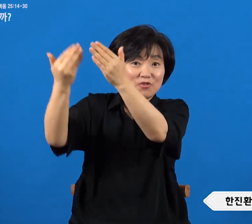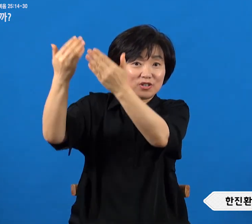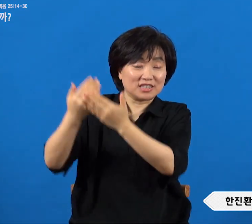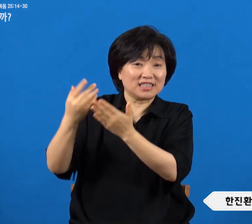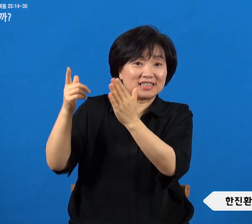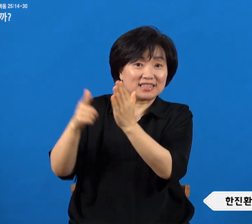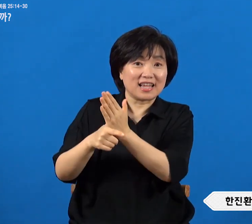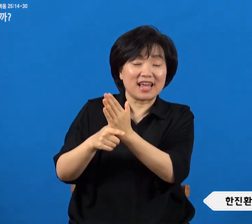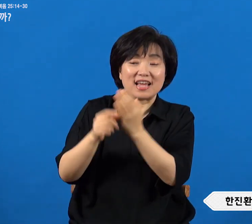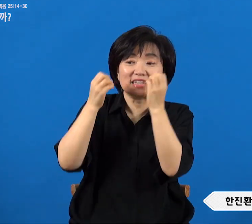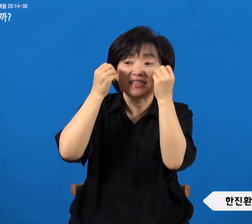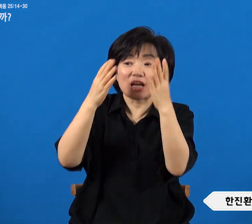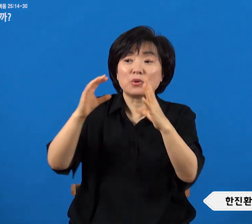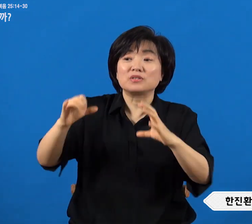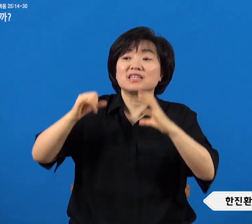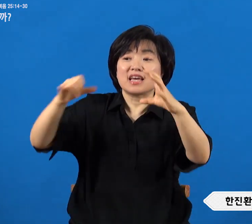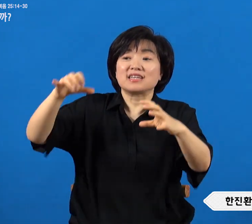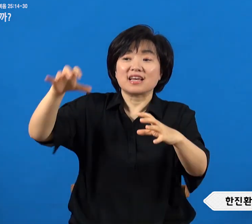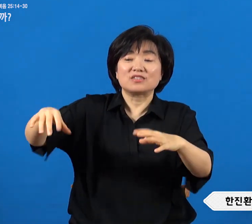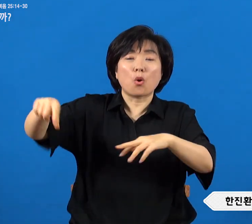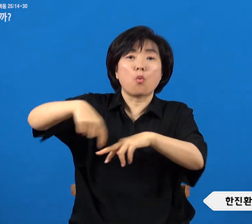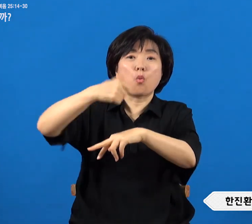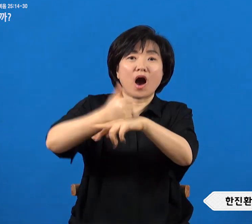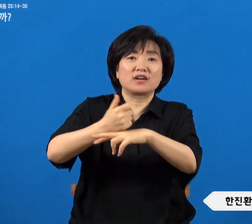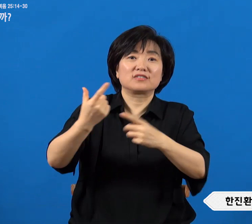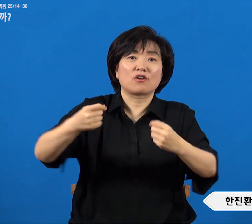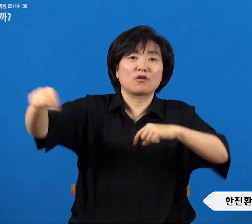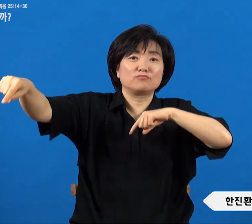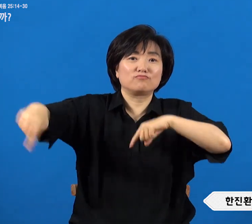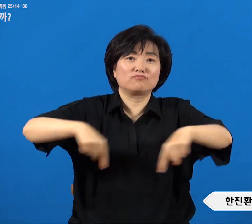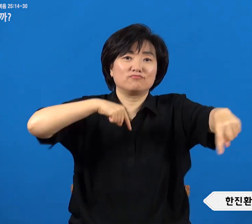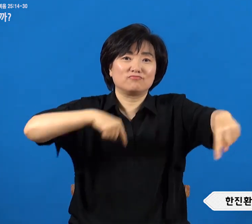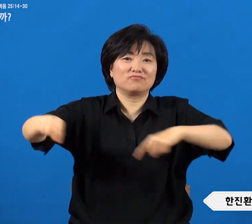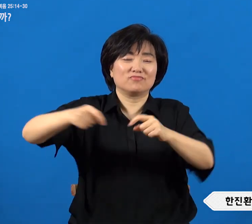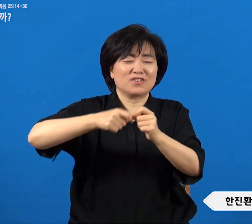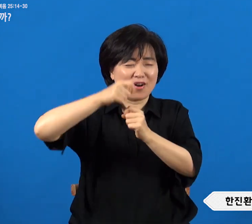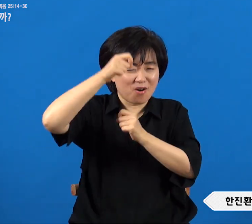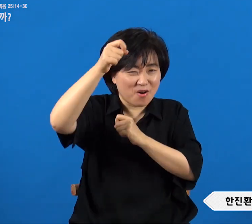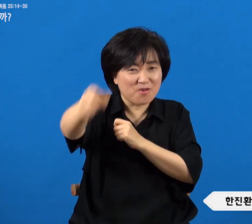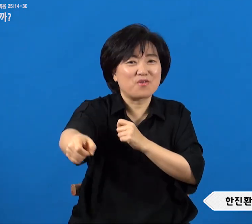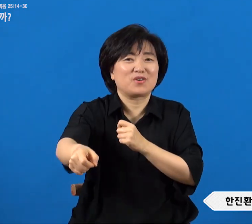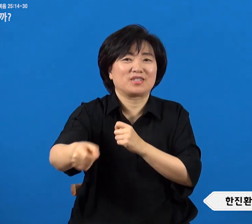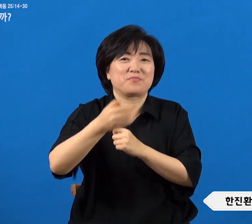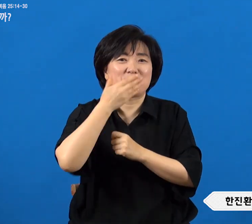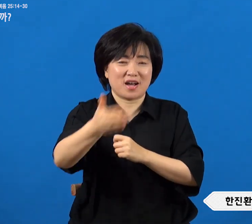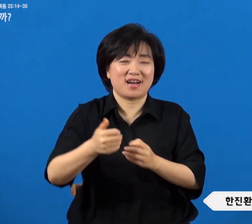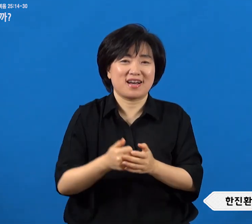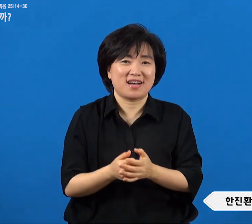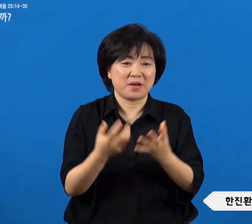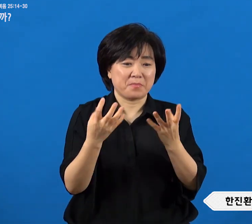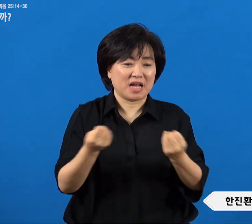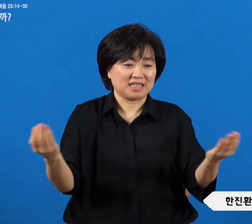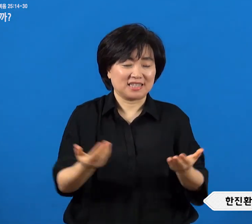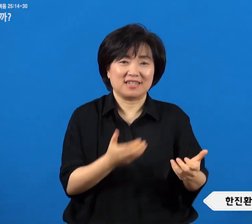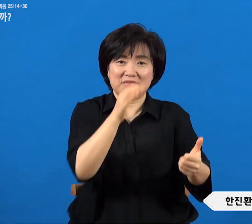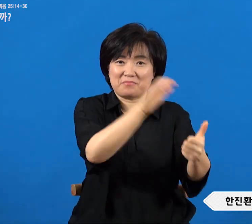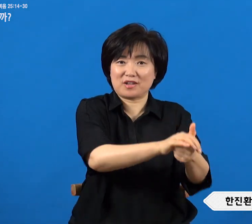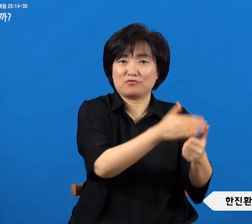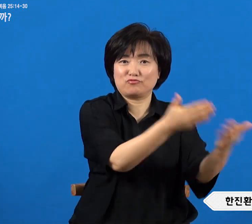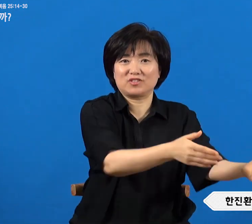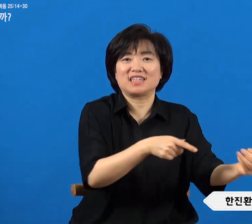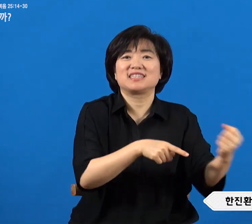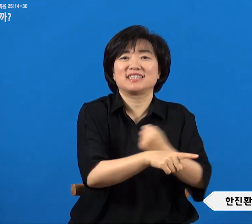세계에서 왕노릇하면서 영원히 통치하게 된다는 말입니다. 그것이 내가 많은 것을 네게 맡긴다는 말입니다.